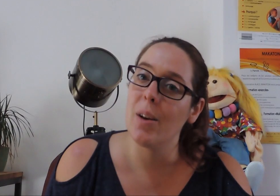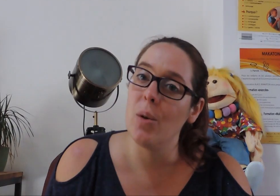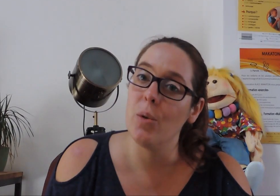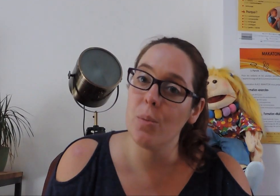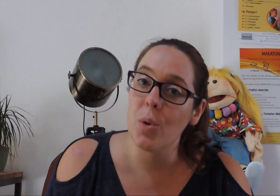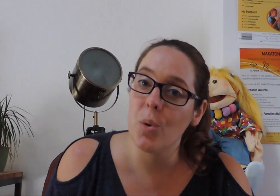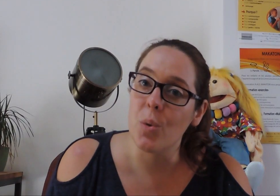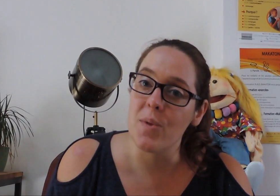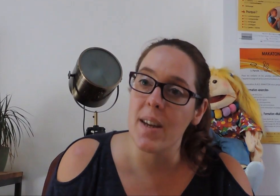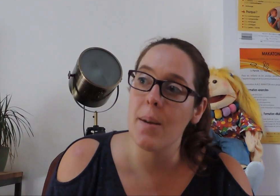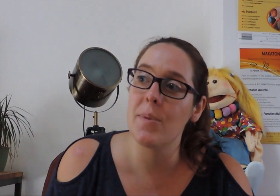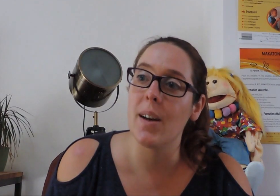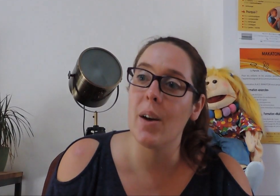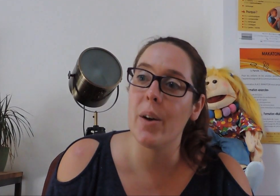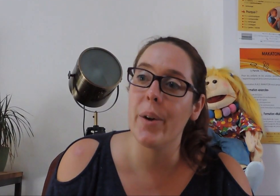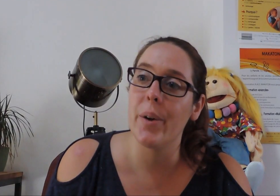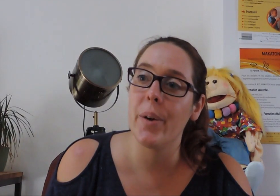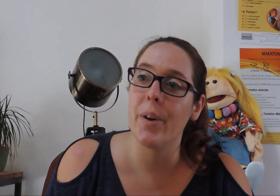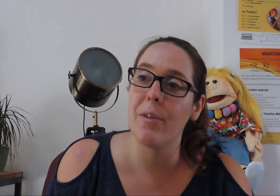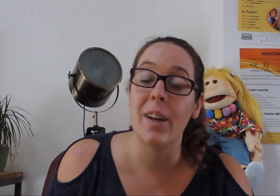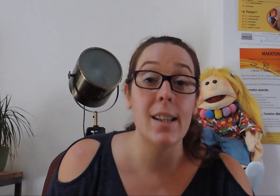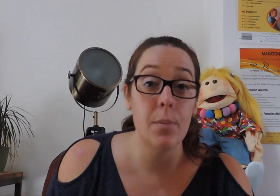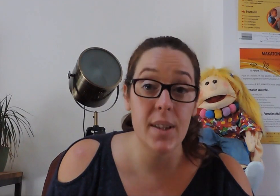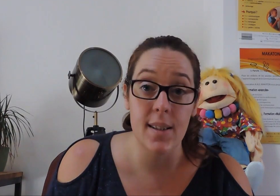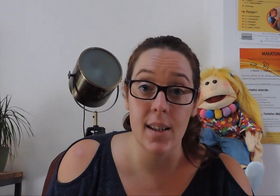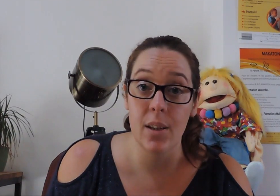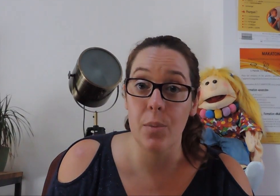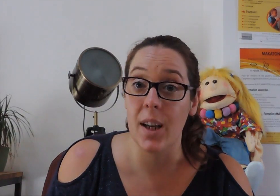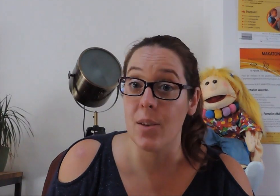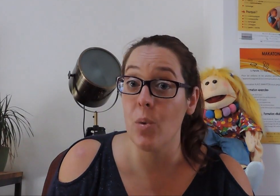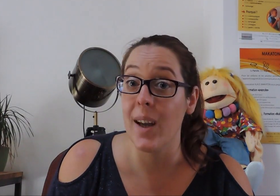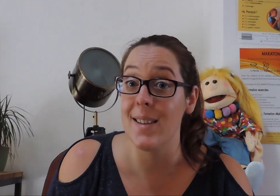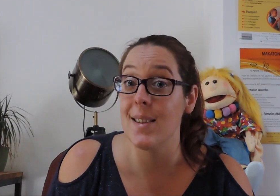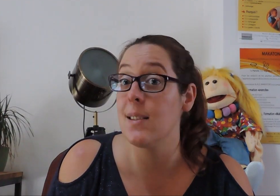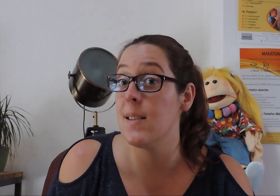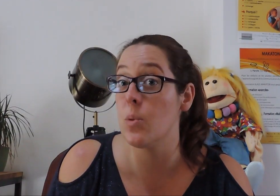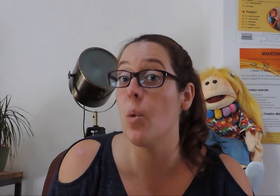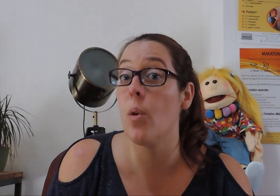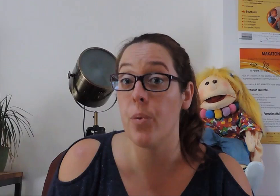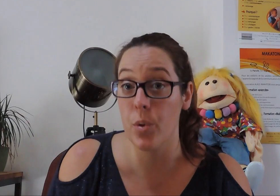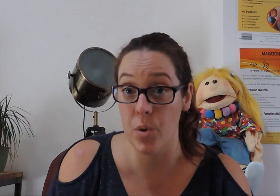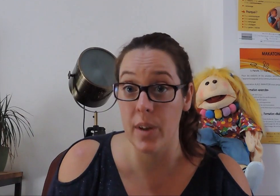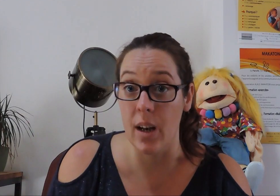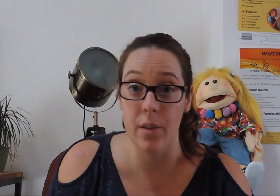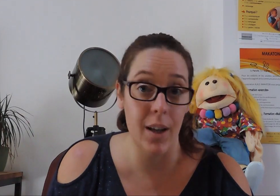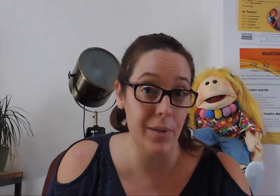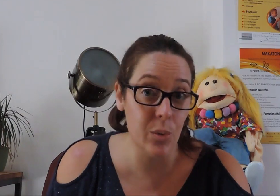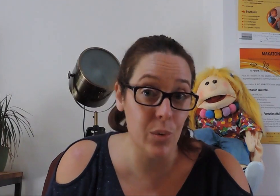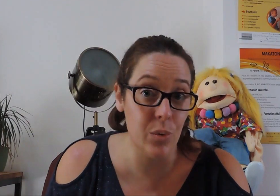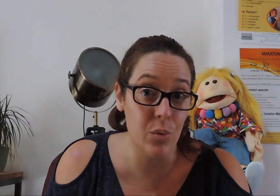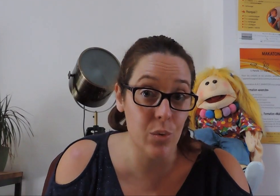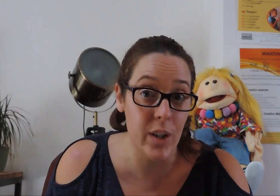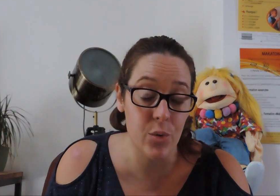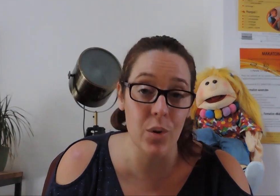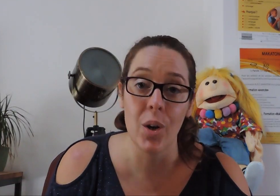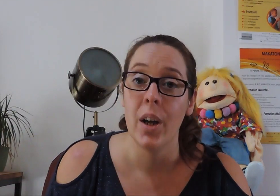le nombre de concepts va être limité au Makaton à des signes qui sont fonctionnels dans la vie de tous les jours